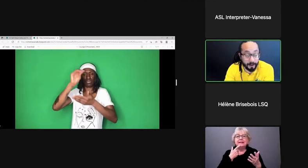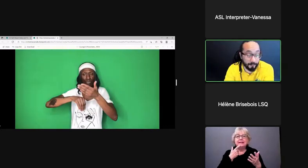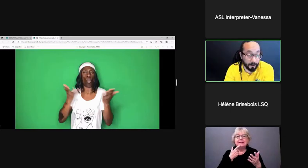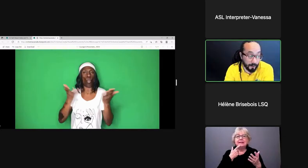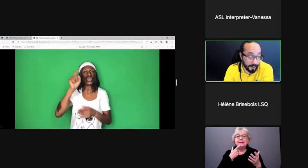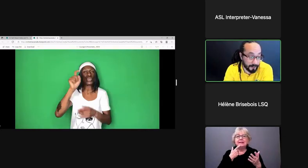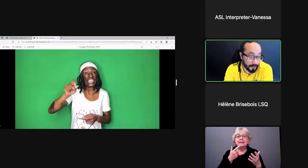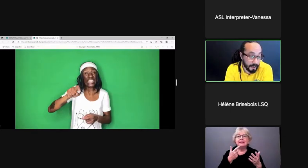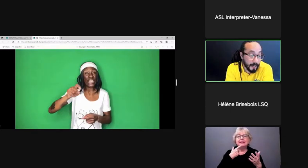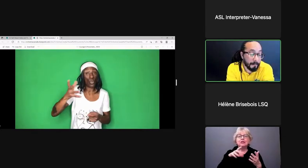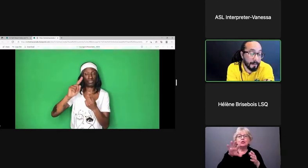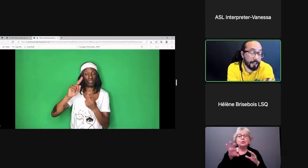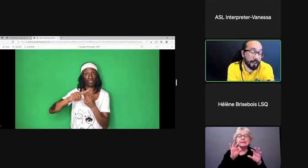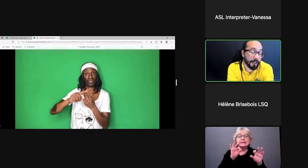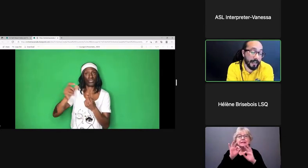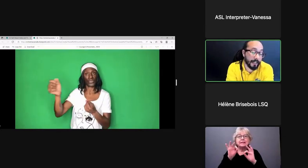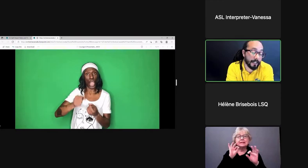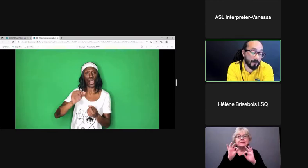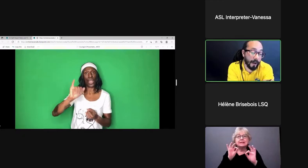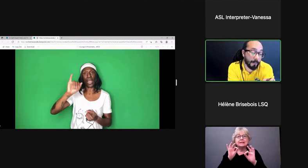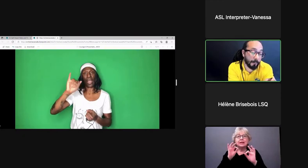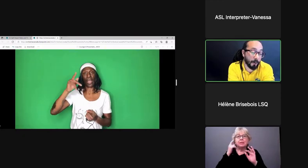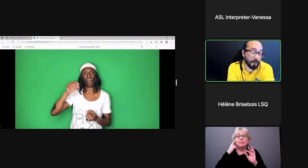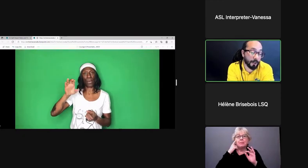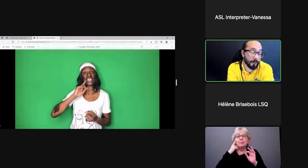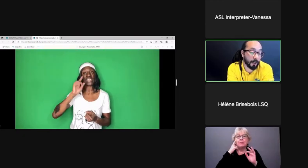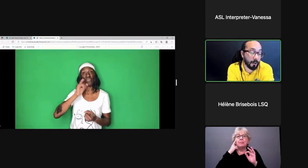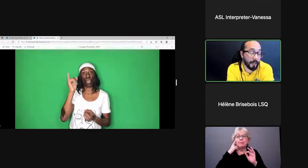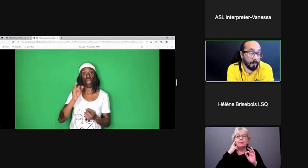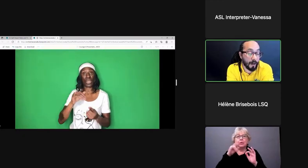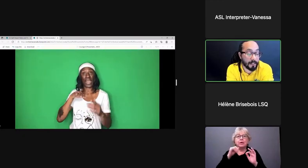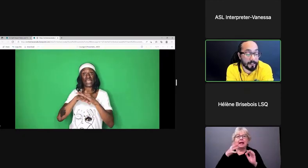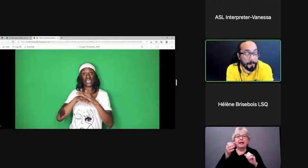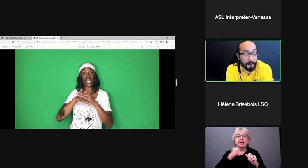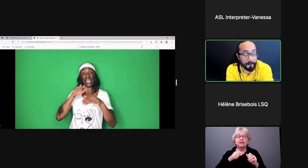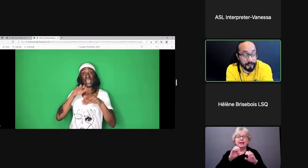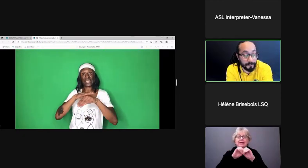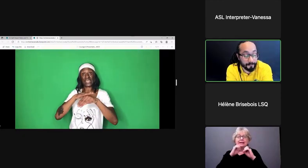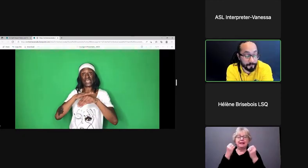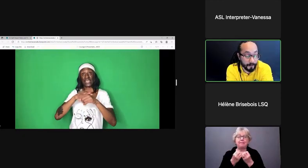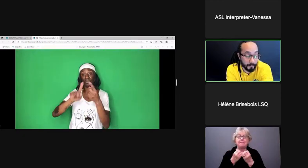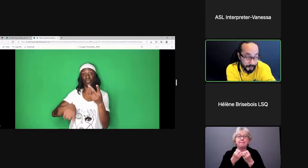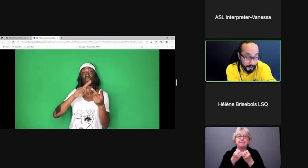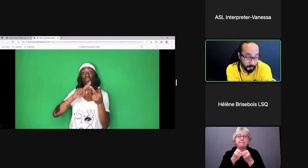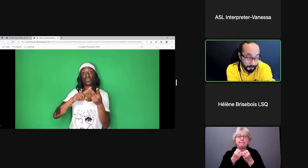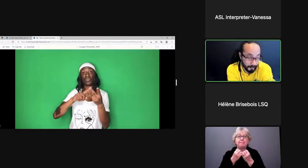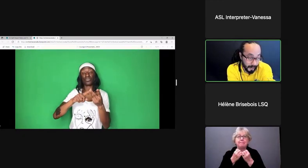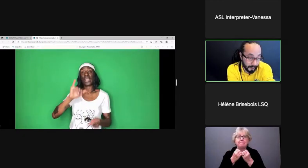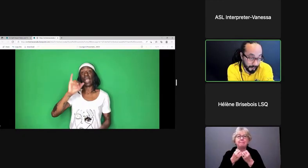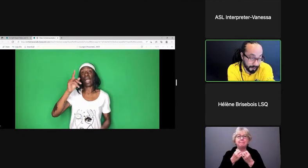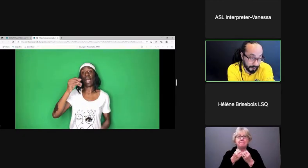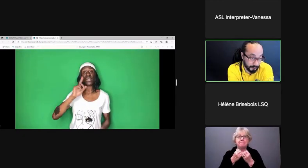choix pour ce qui est d'engager une équipe pour favoriser l